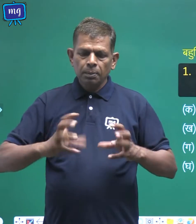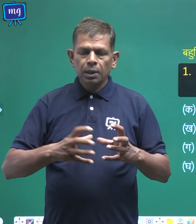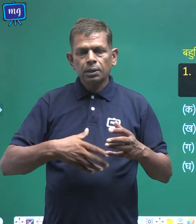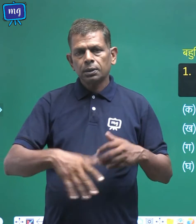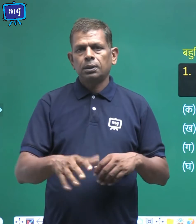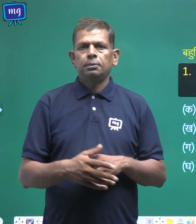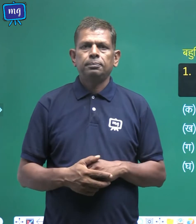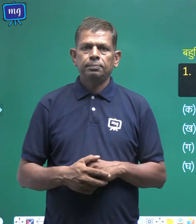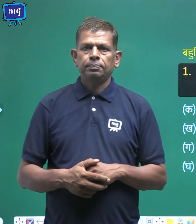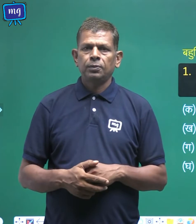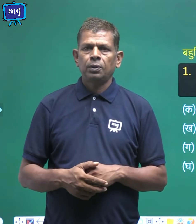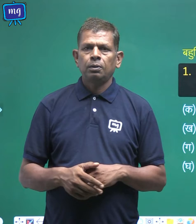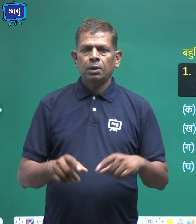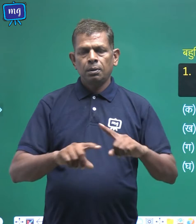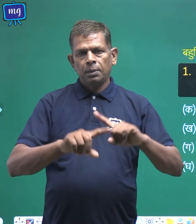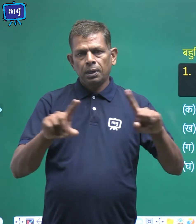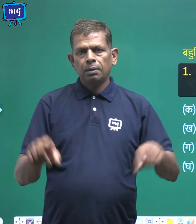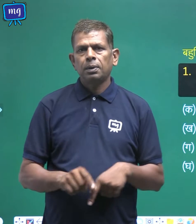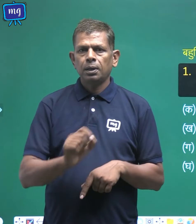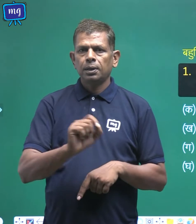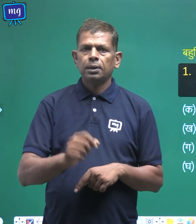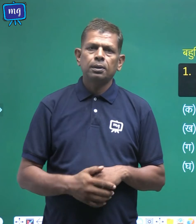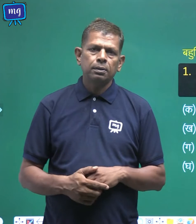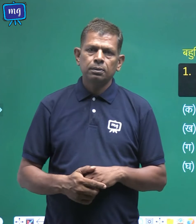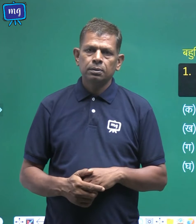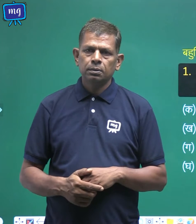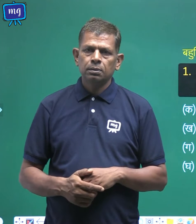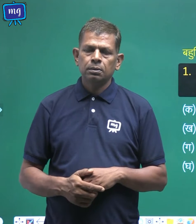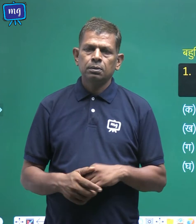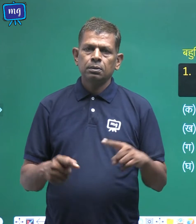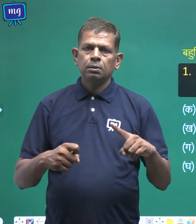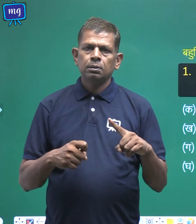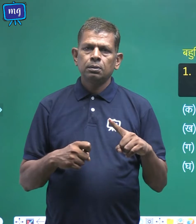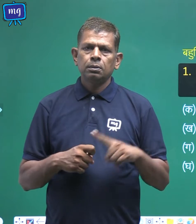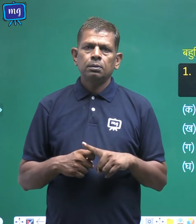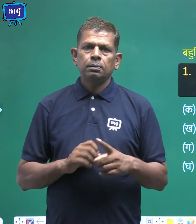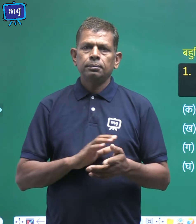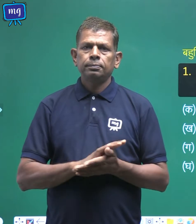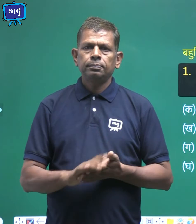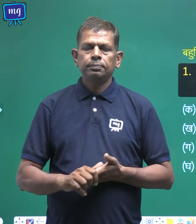यहाँ ब्रैकेट में लिखेंगे ख।